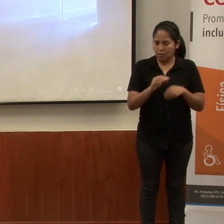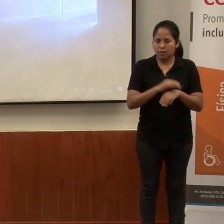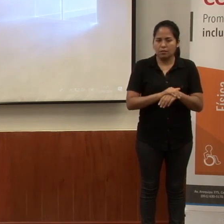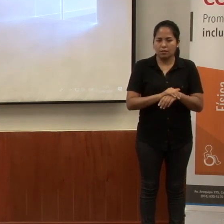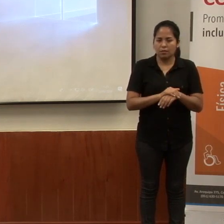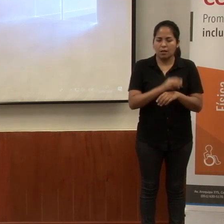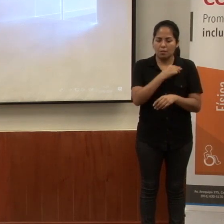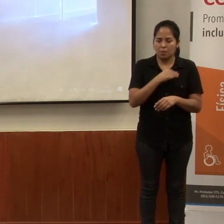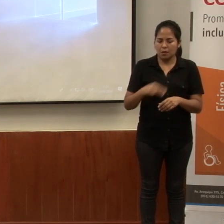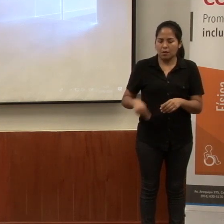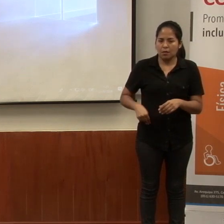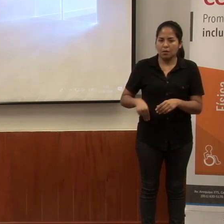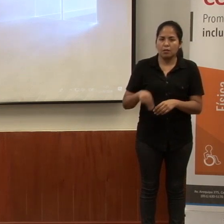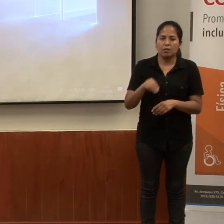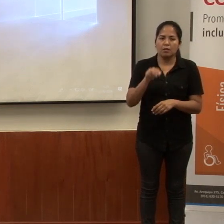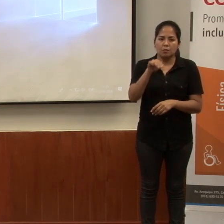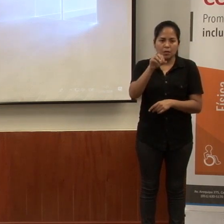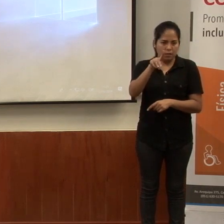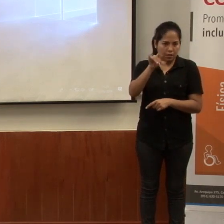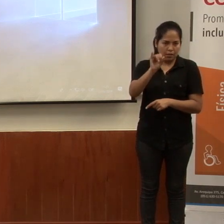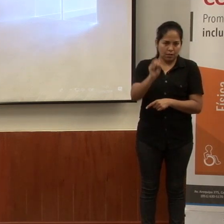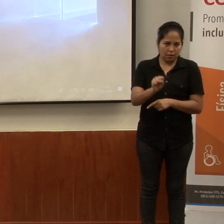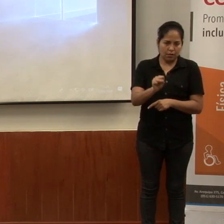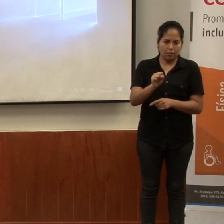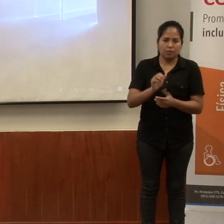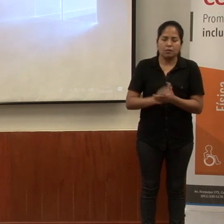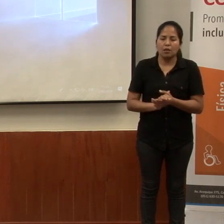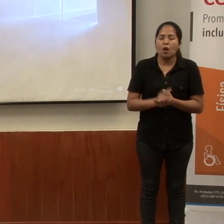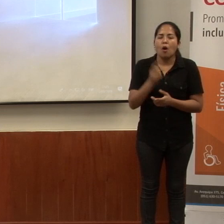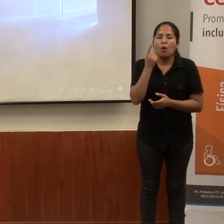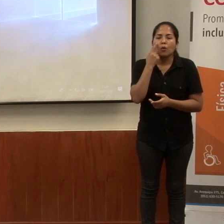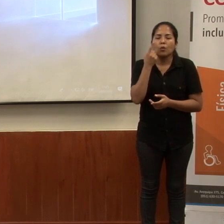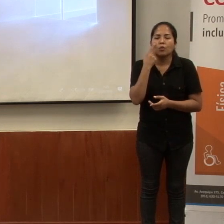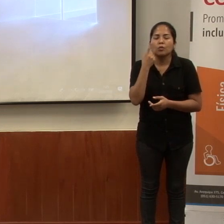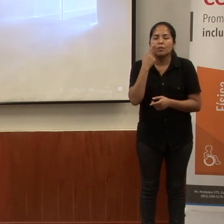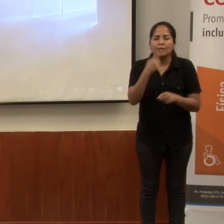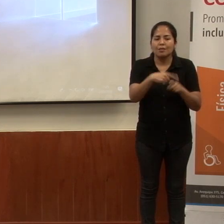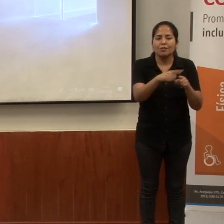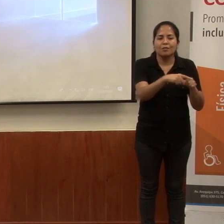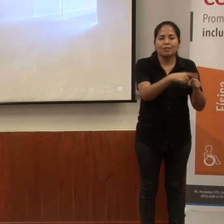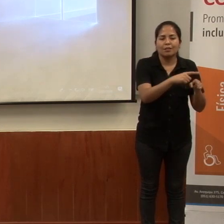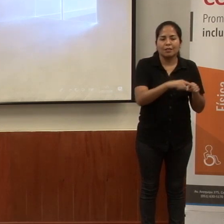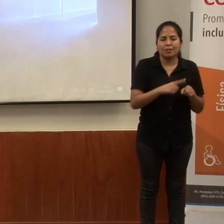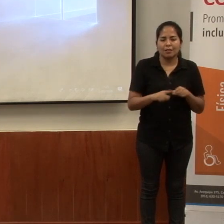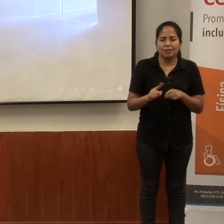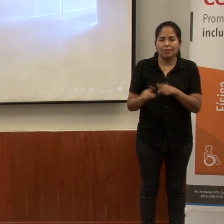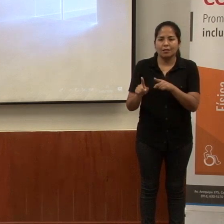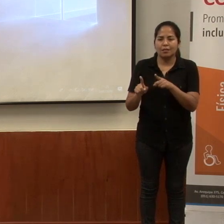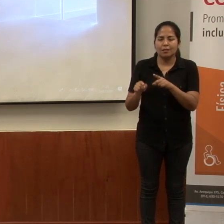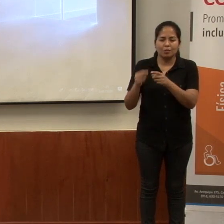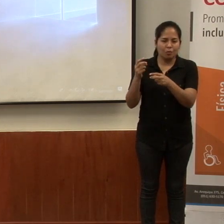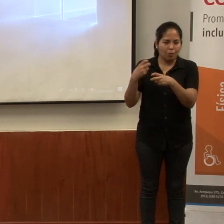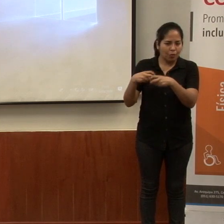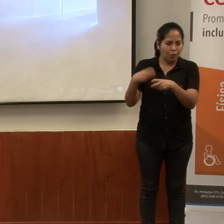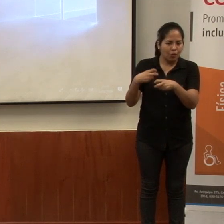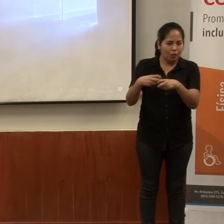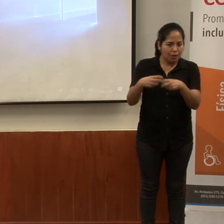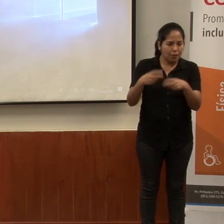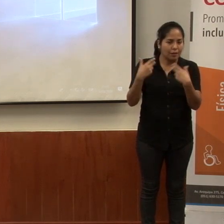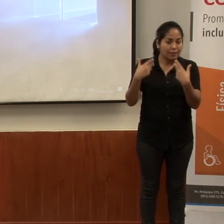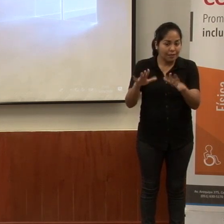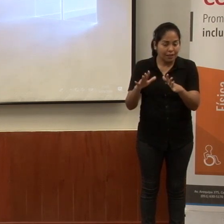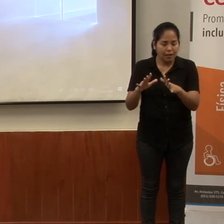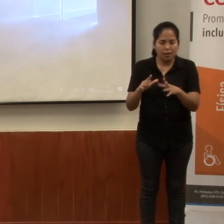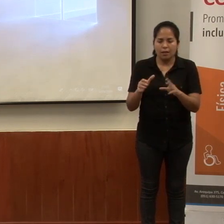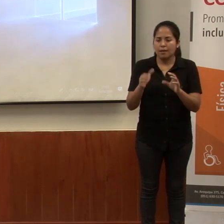MIDIS, para que, conociendo la problemática, todos en forma conjunta hagamos políticas articuladas. No hay otra